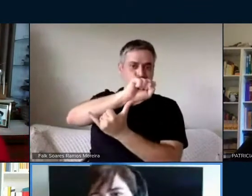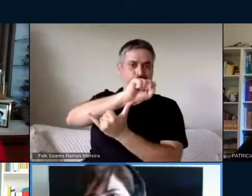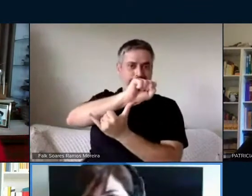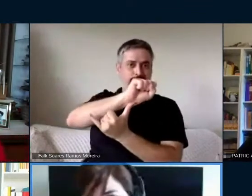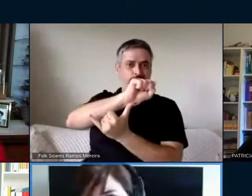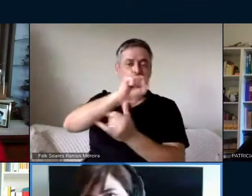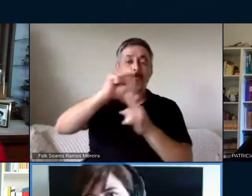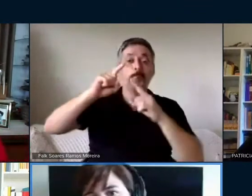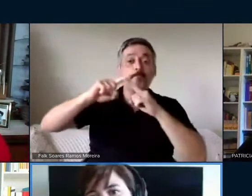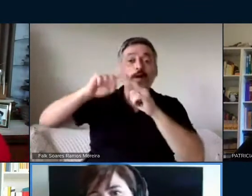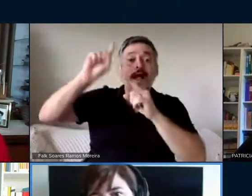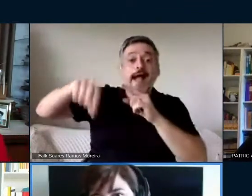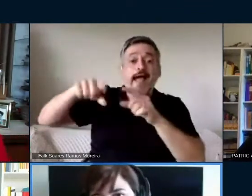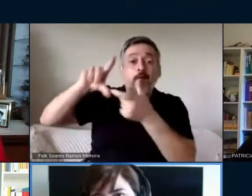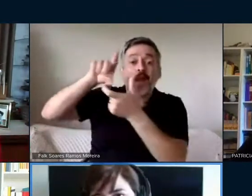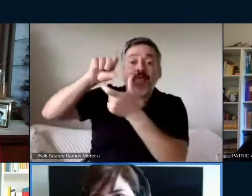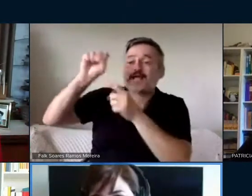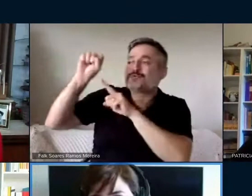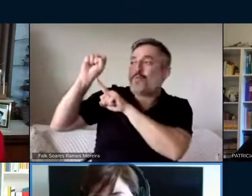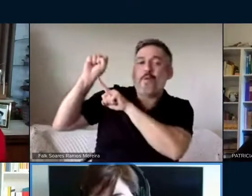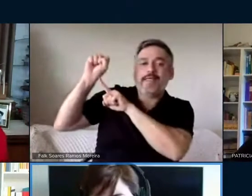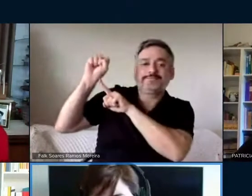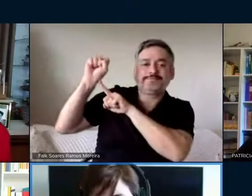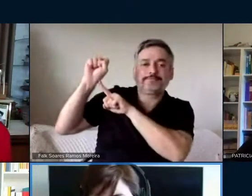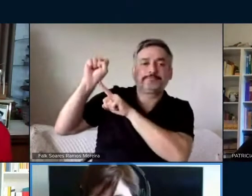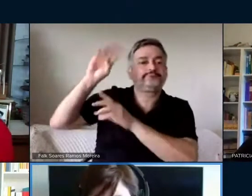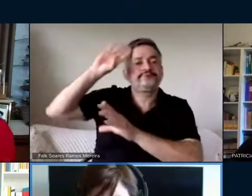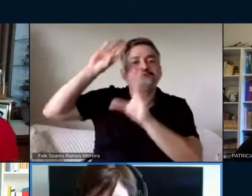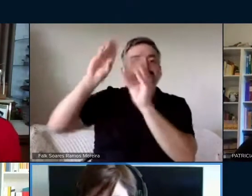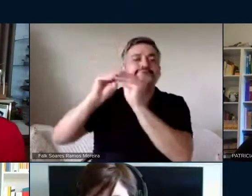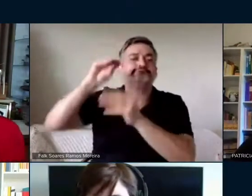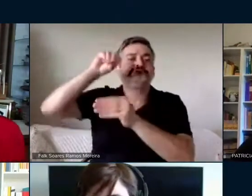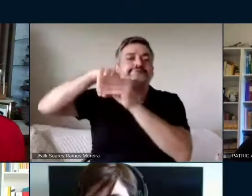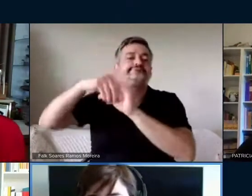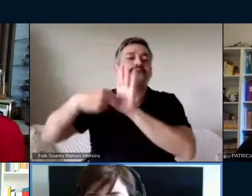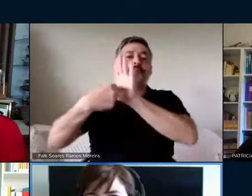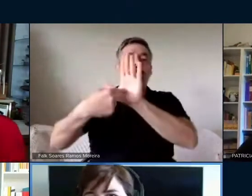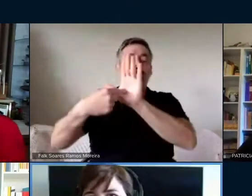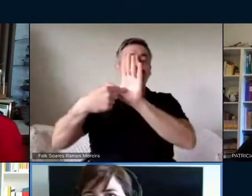para fora. Então, trazer esse sujeito